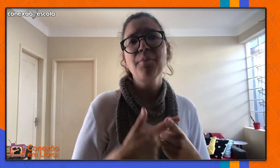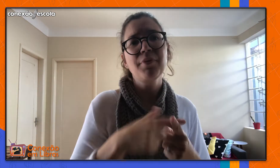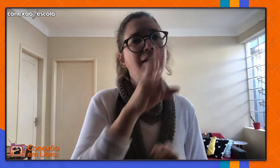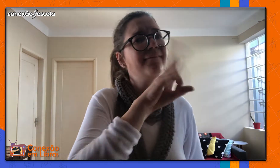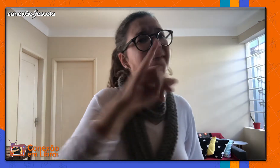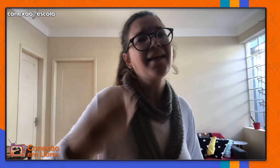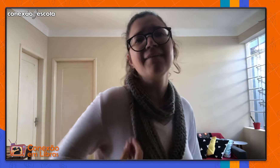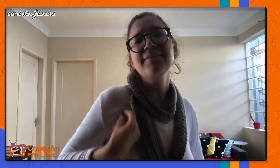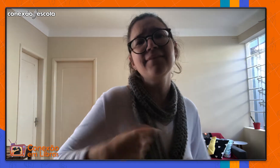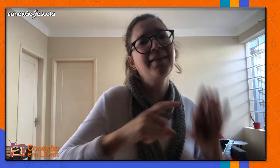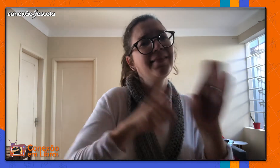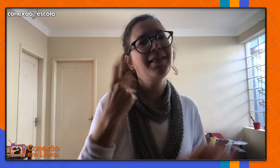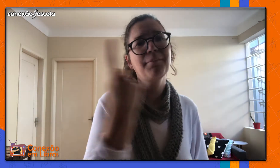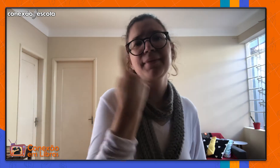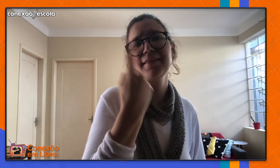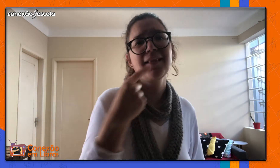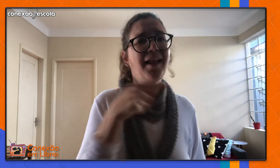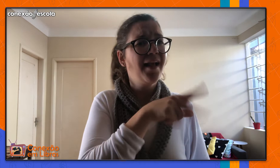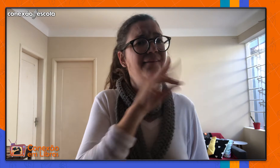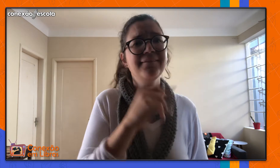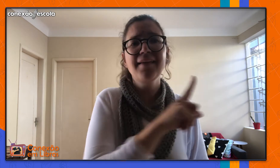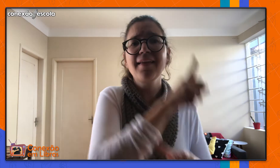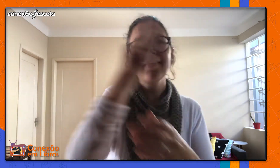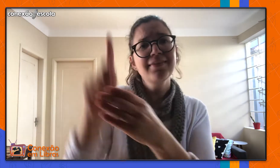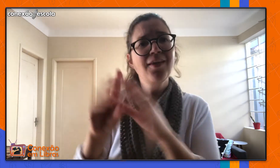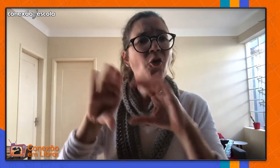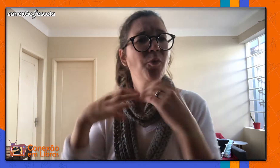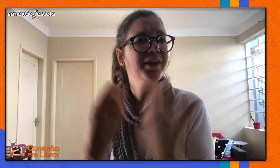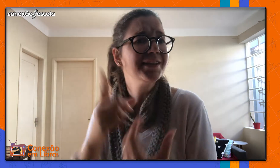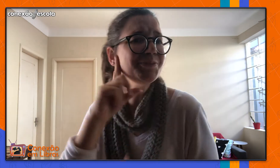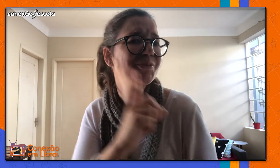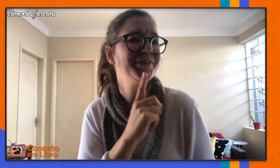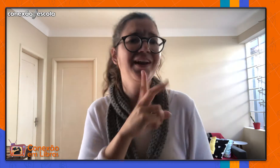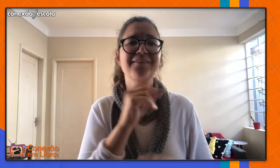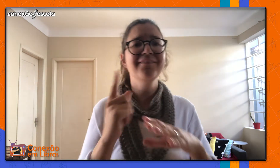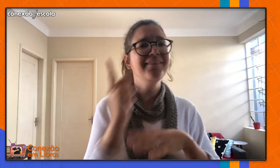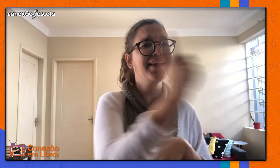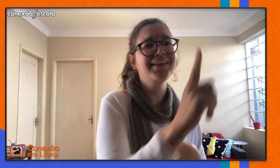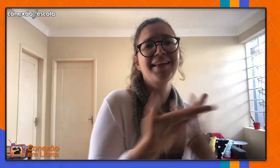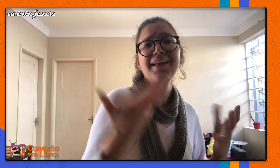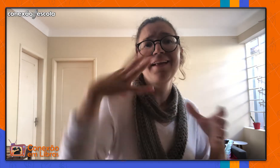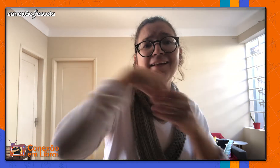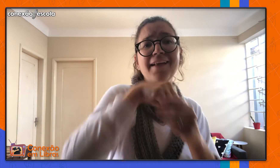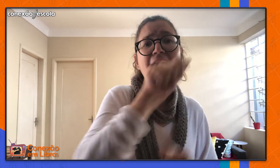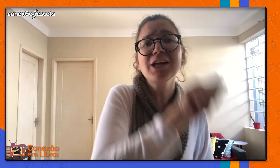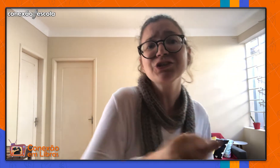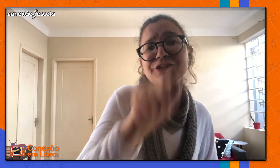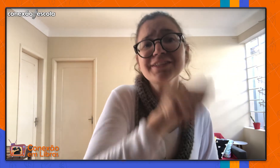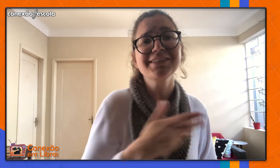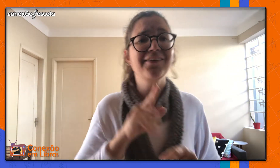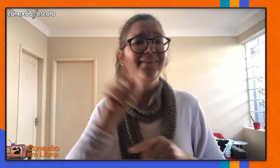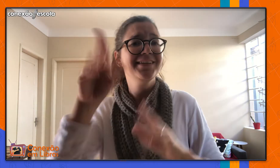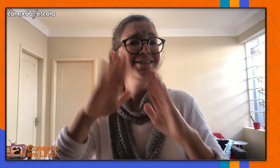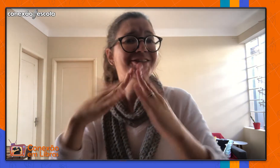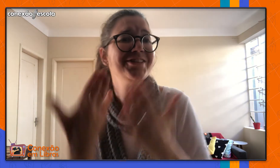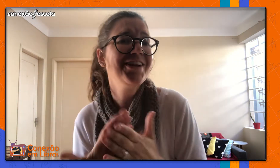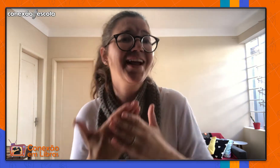incentivar esse desenvolvimento, porque futuramente, eles precisam viver essa independência, frequentando a comunidade